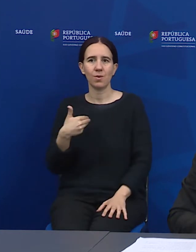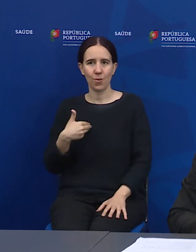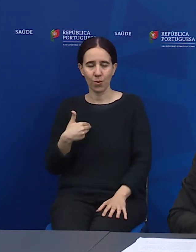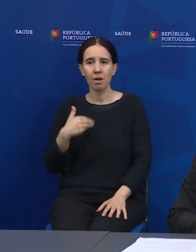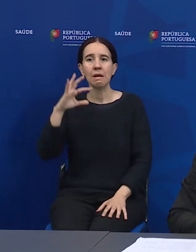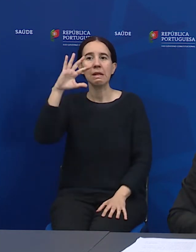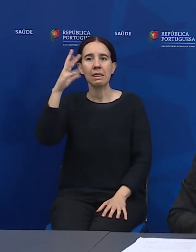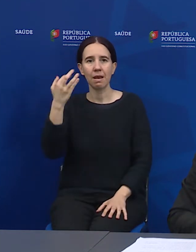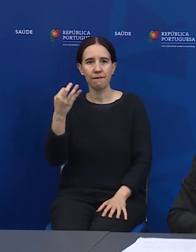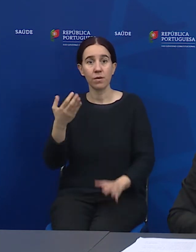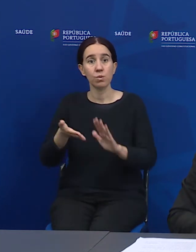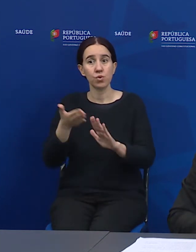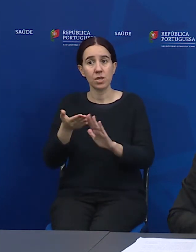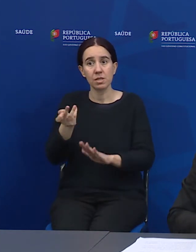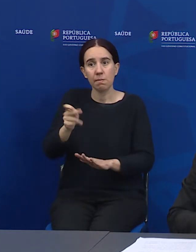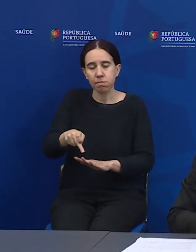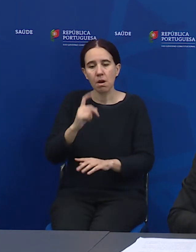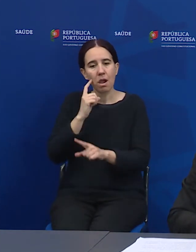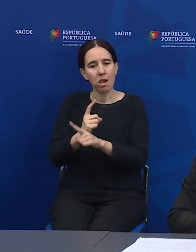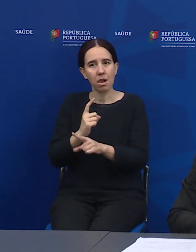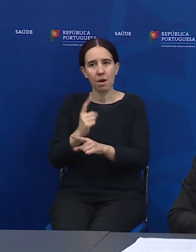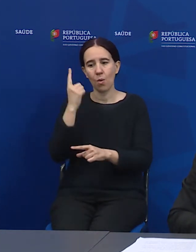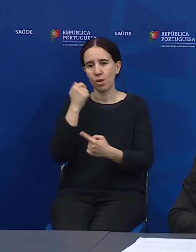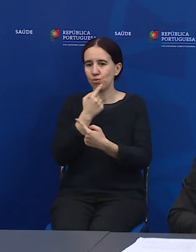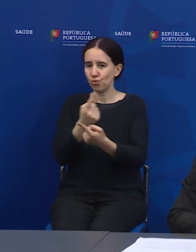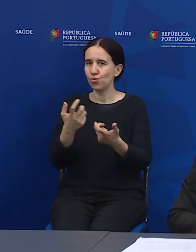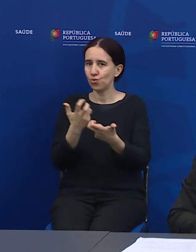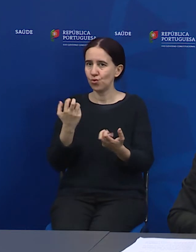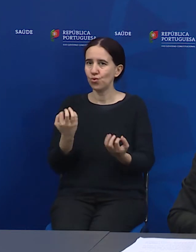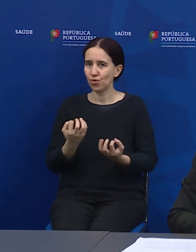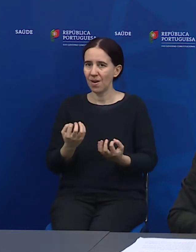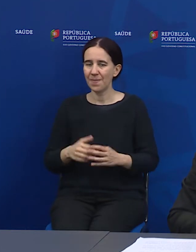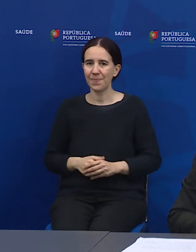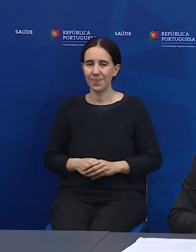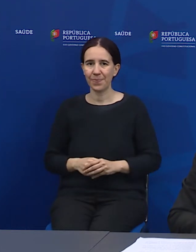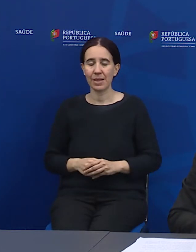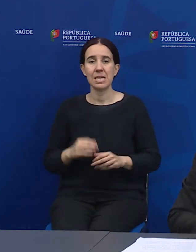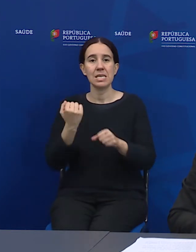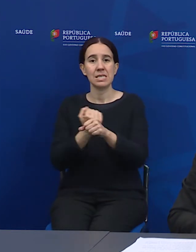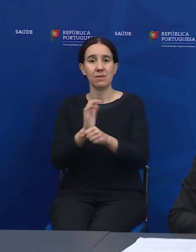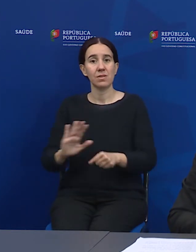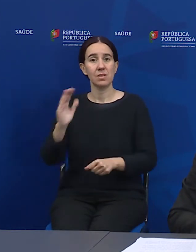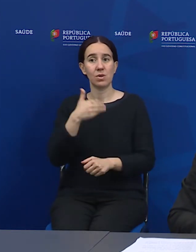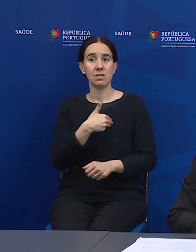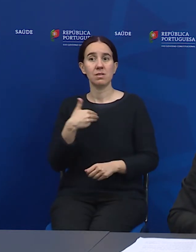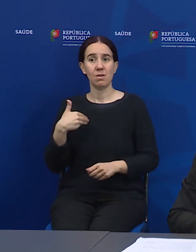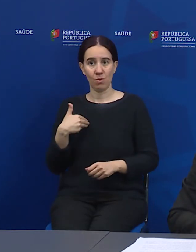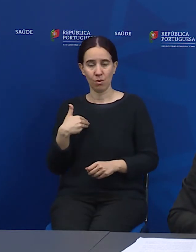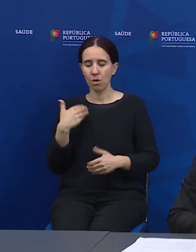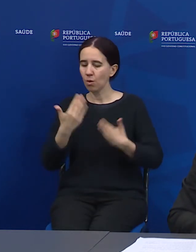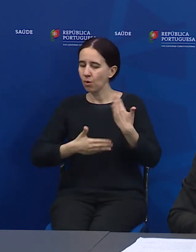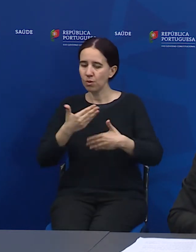em caso de urgência tal como ontem retiramos o serviço nacional de saúde